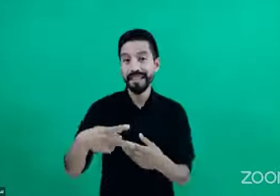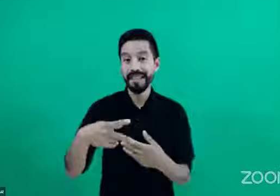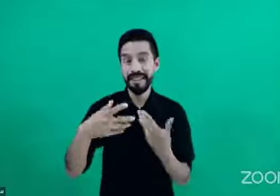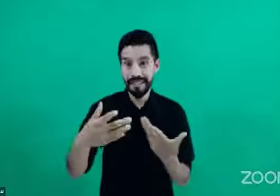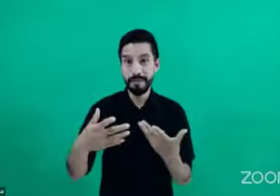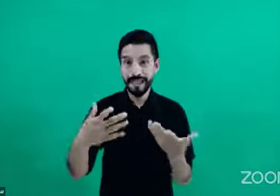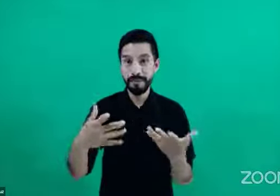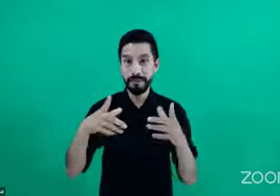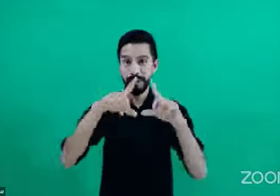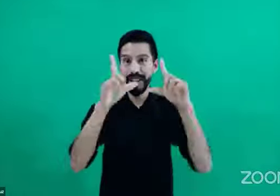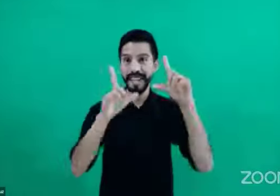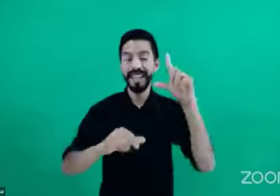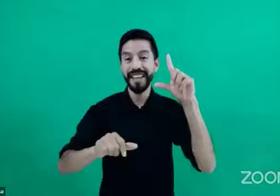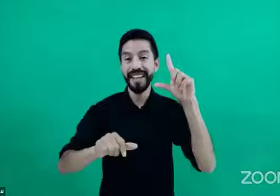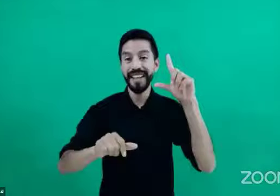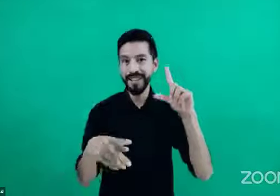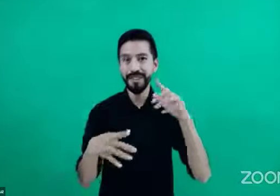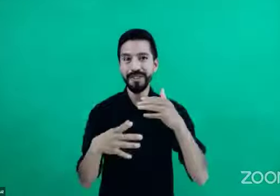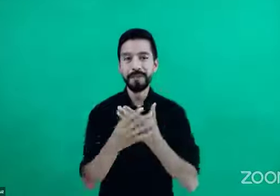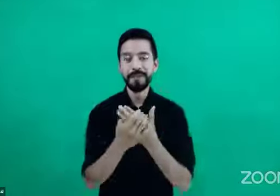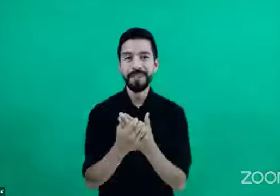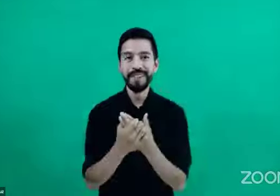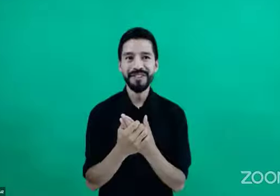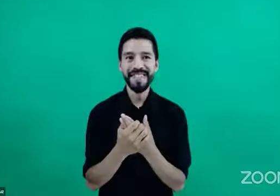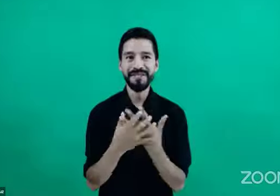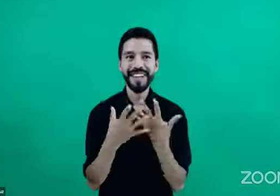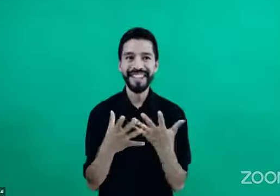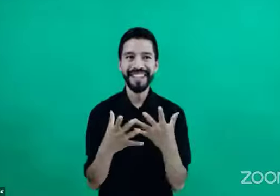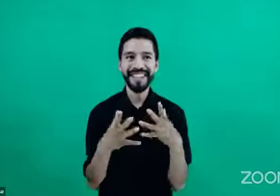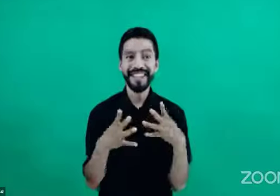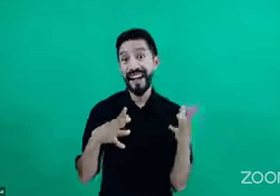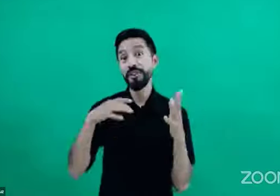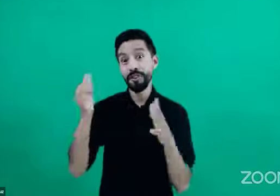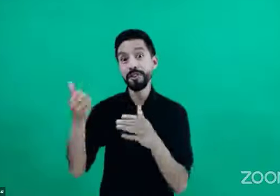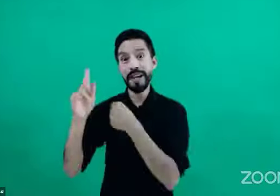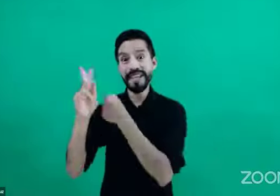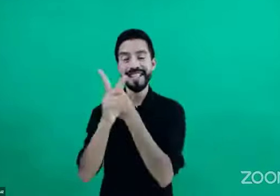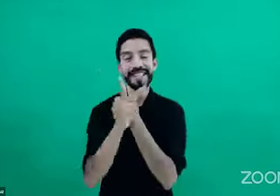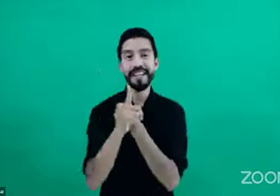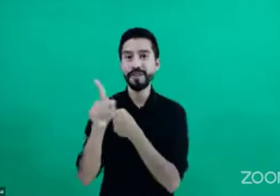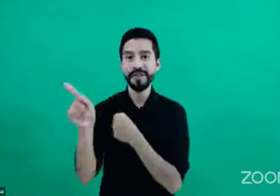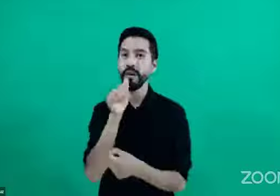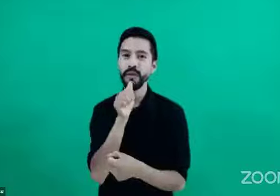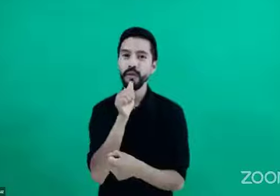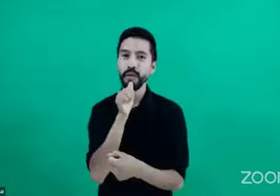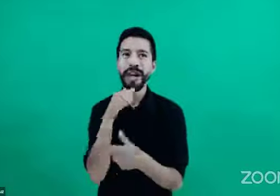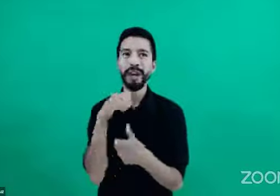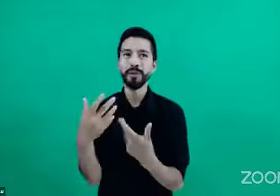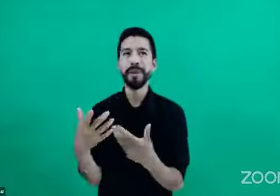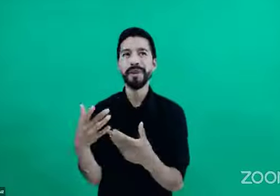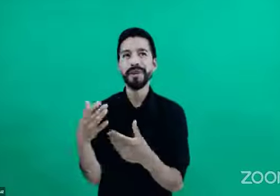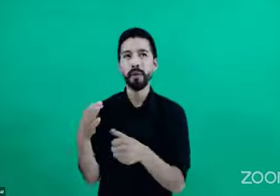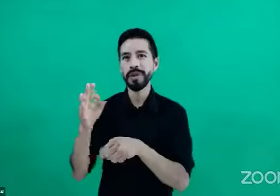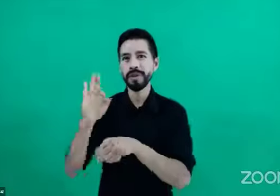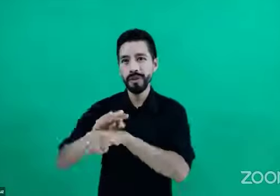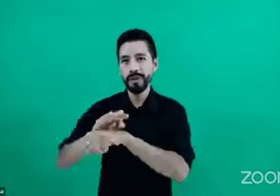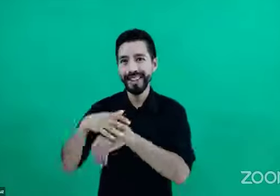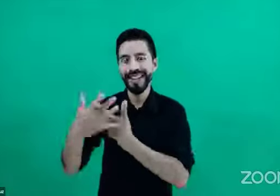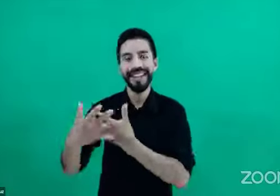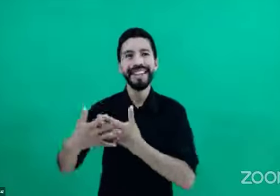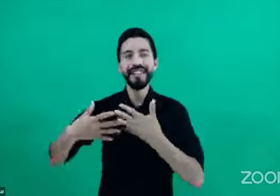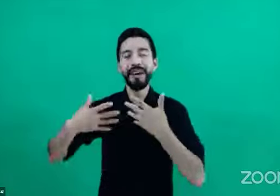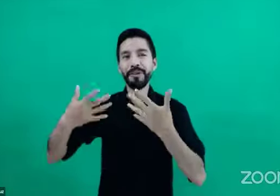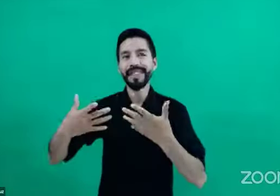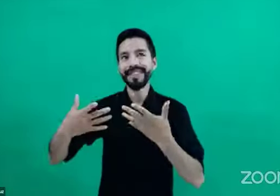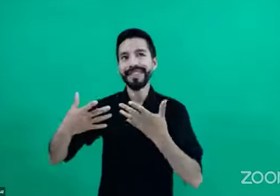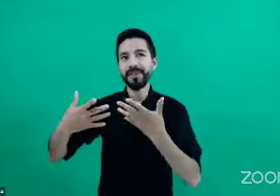es parte del patrimonio de México. Entonces, imagínate, hay otros países en los que aún todavía no es